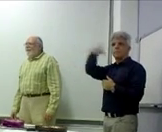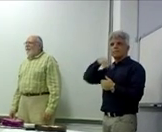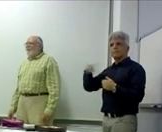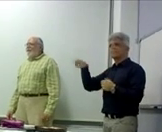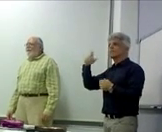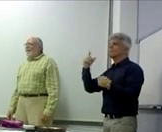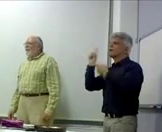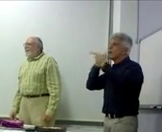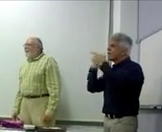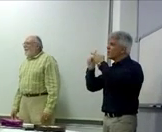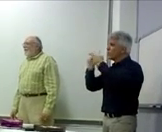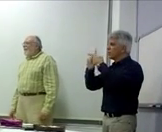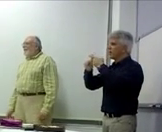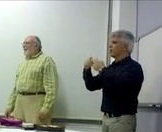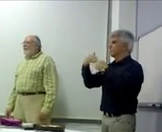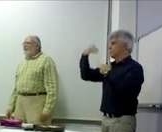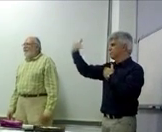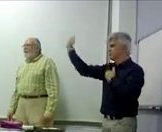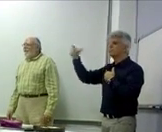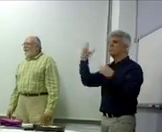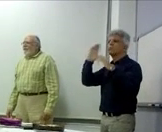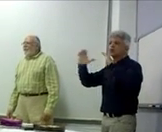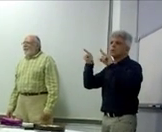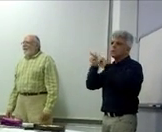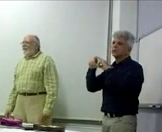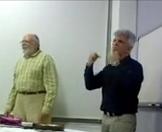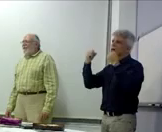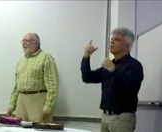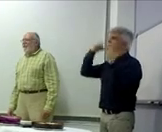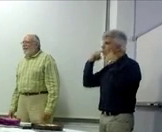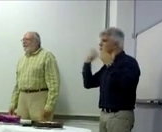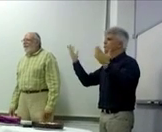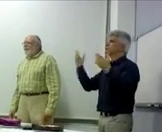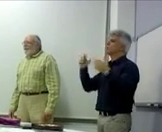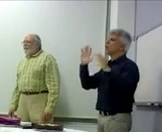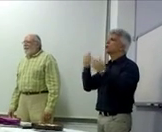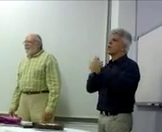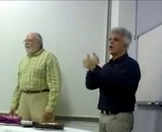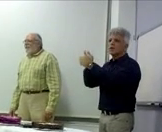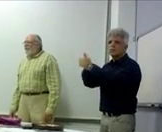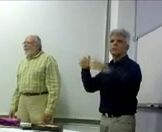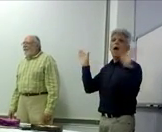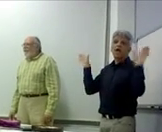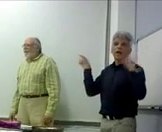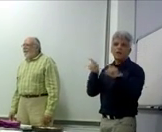Αυτό λοιπόν κομμάτι για όλους μας. Για να συναντιόμαστε ξανά στο μέλλον. Να υπάρχει